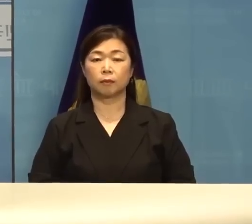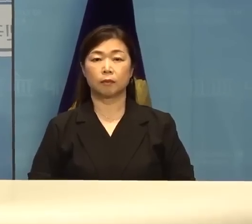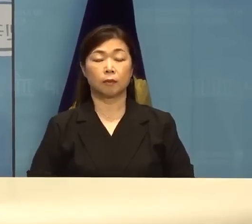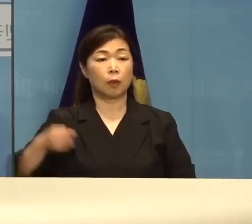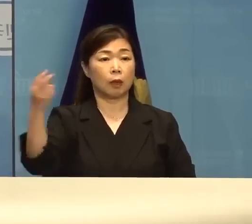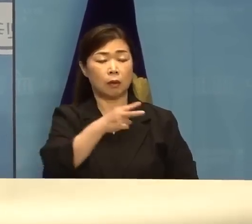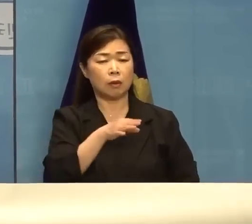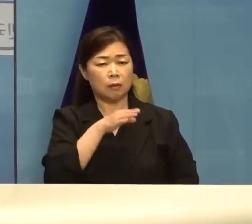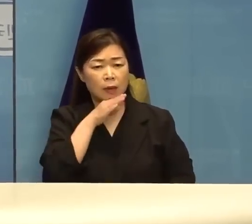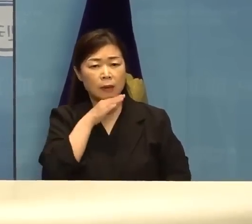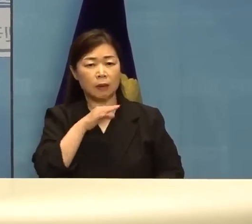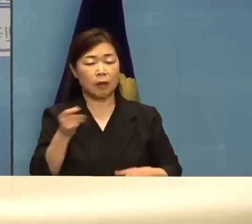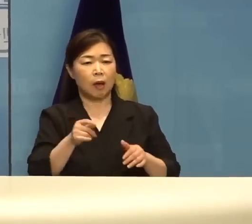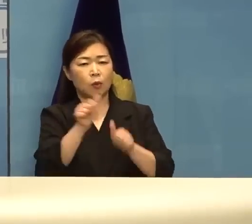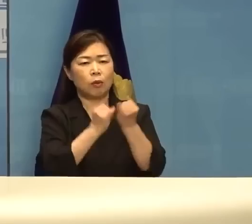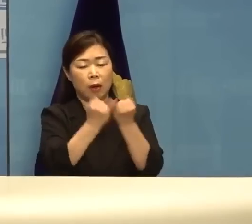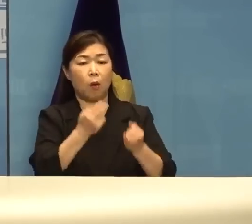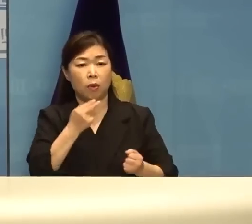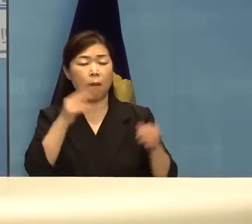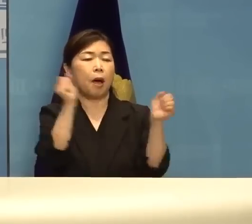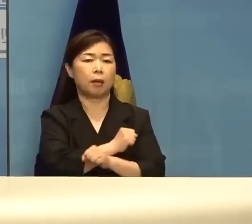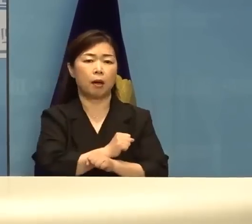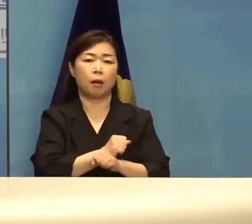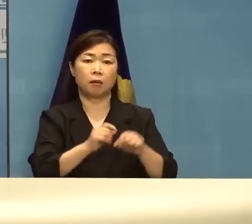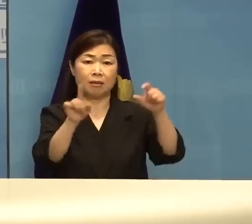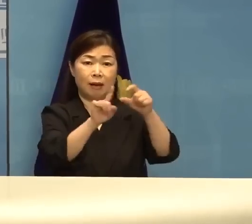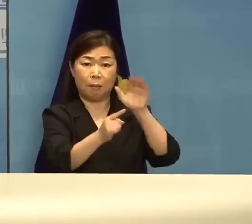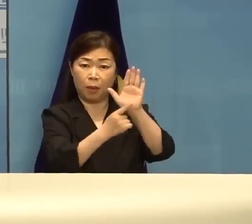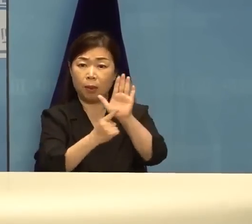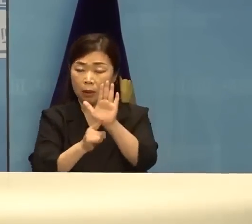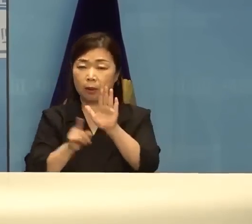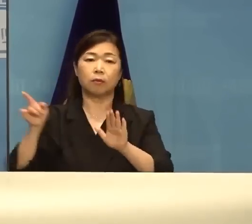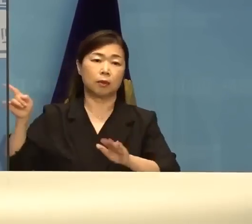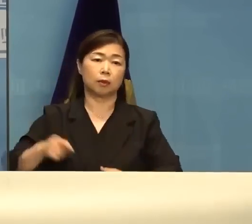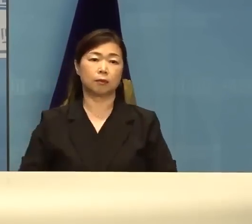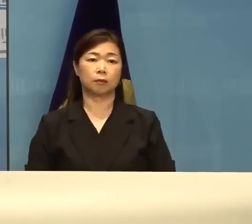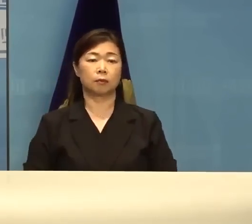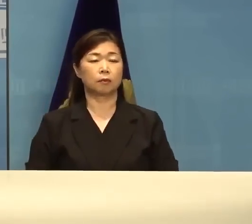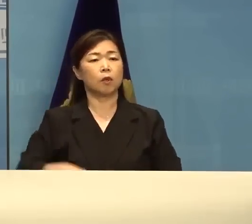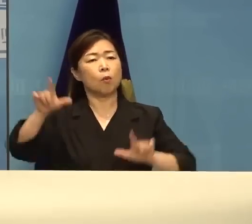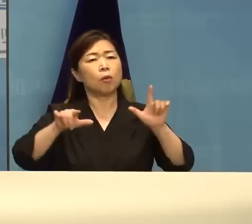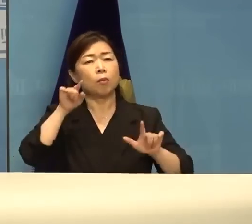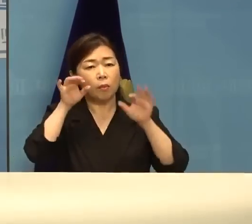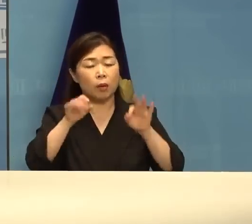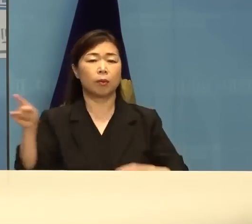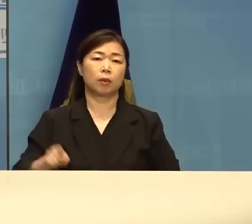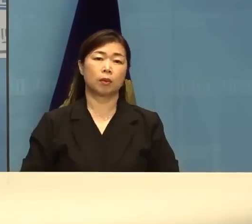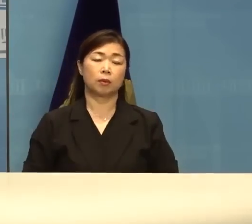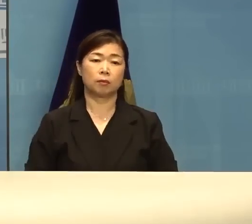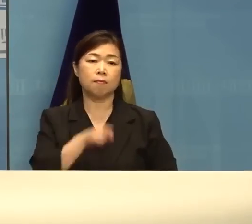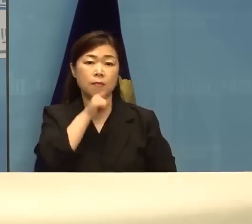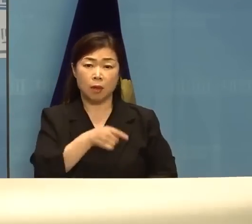그리고 피땀 흘려 세운 나라 동성이 없어도 망한다. 이런 것들을 표요로 내붙이고 있습니다. 이 장면은 무슨 장면입니까? 이거 지금